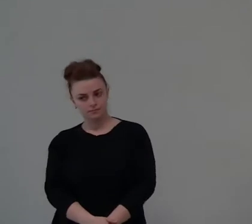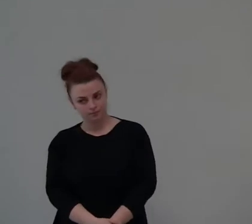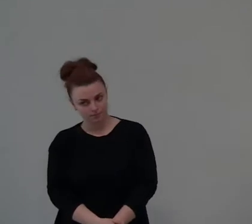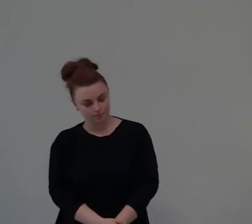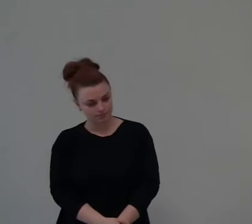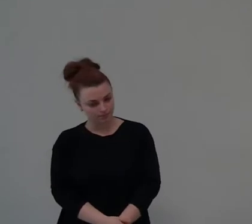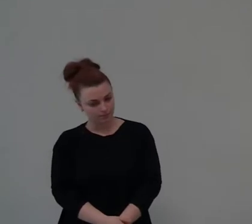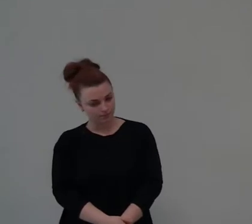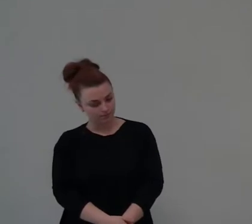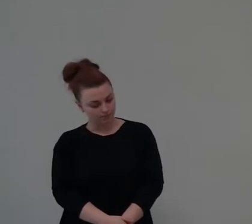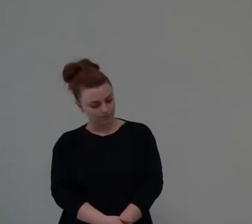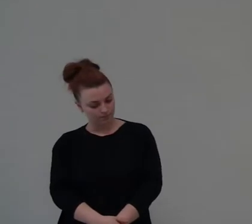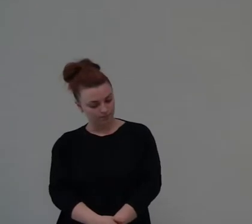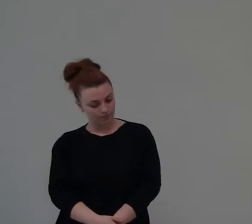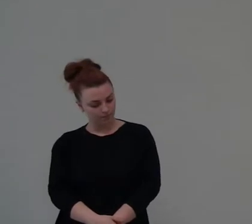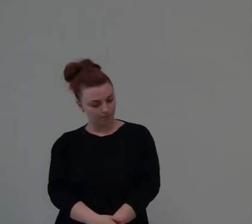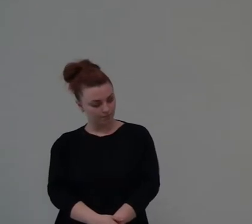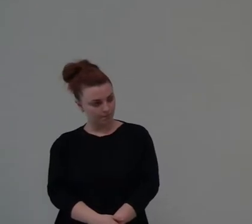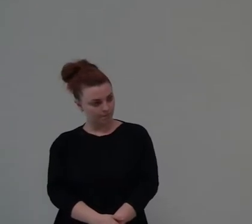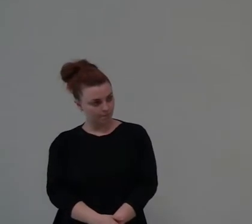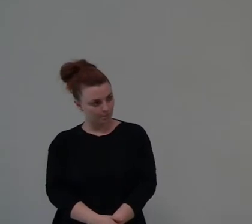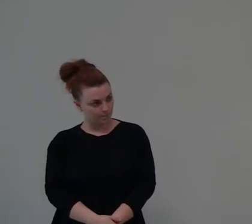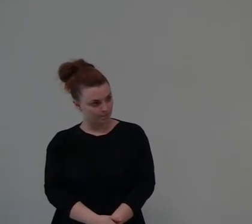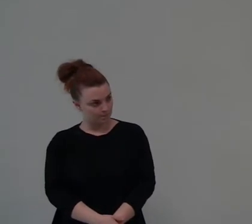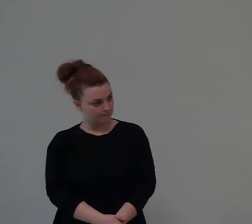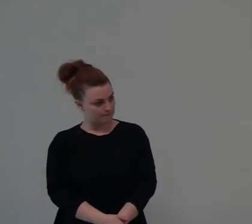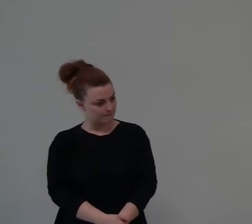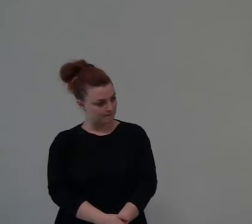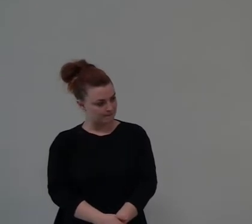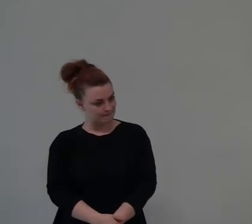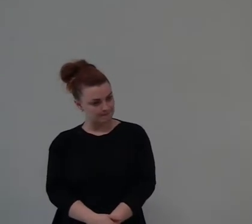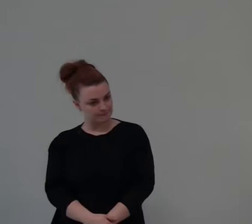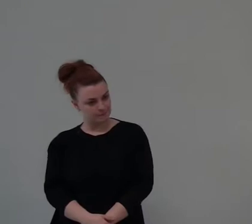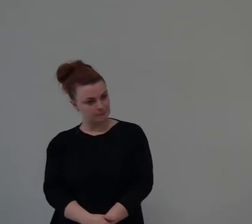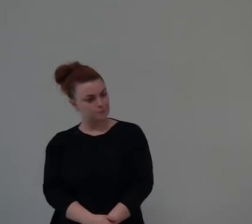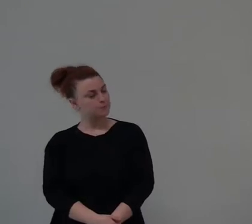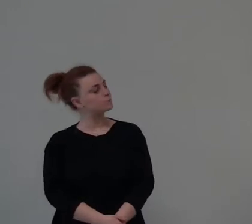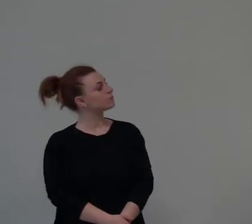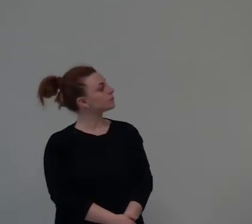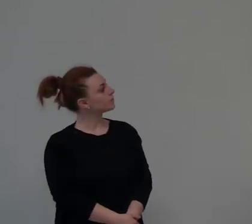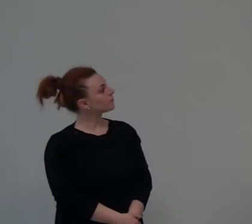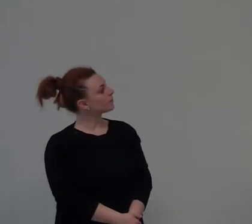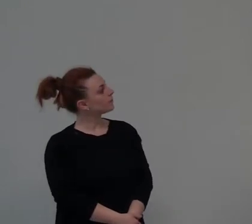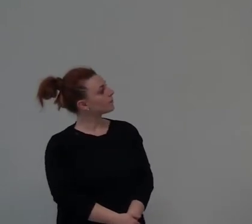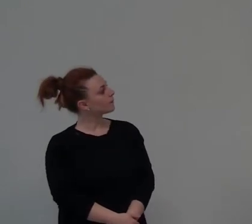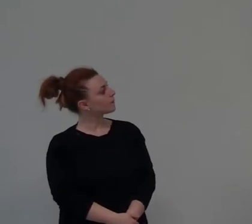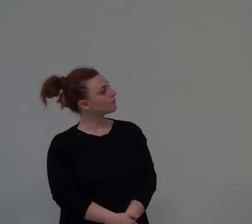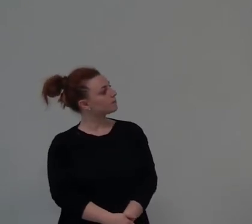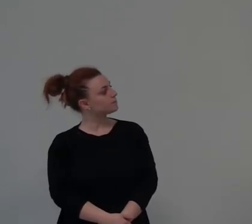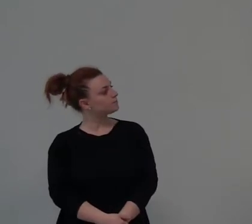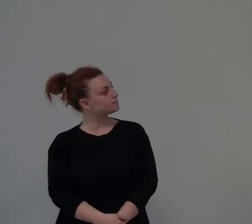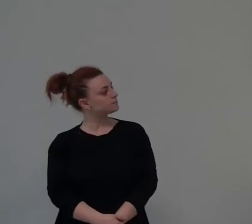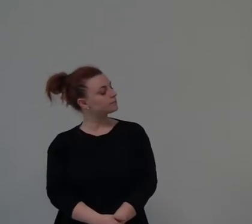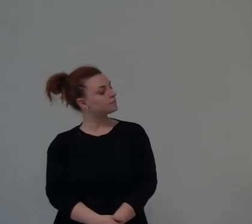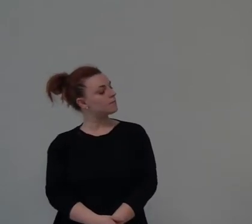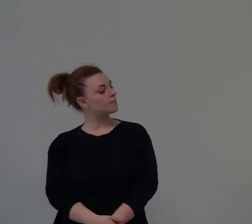e in disparte a pregare, e venuta la sera rimase là da solo. O anche Luca 6:12. In quei giorni egli andò sul monte